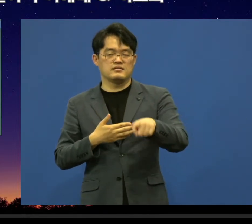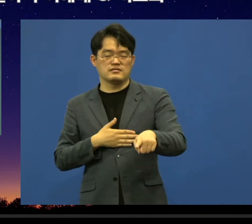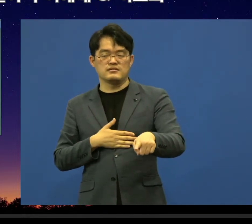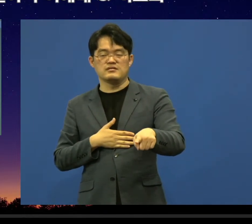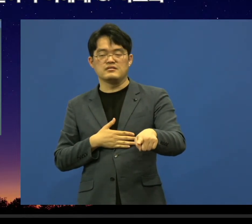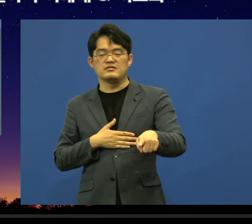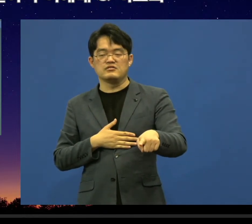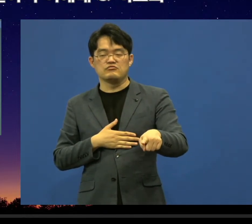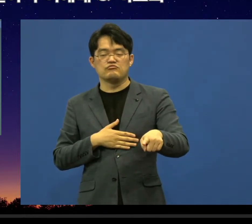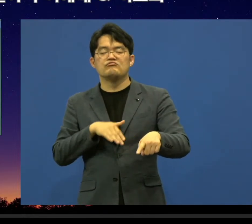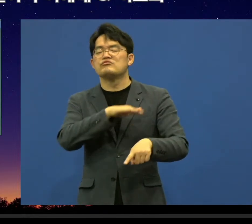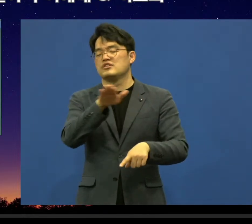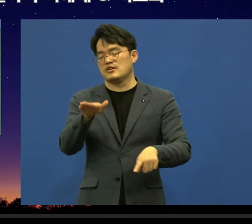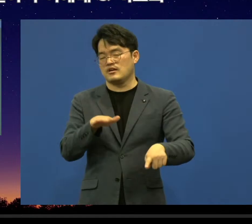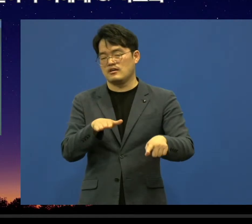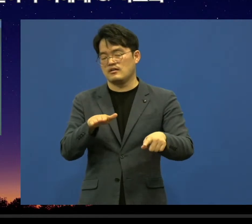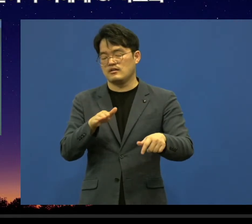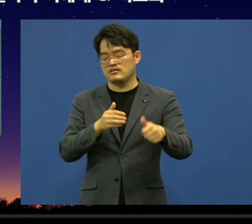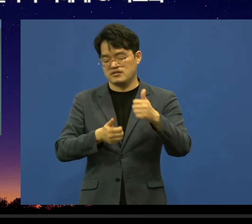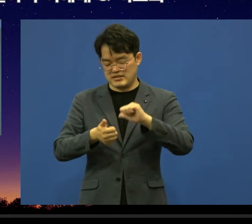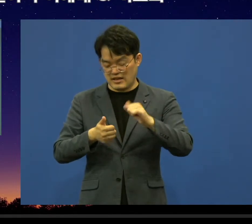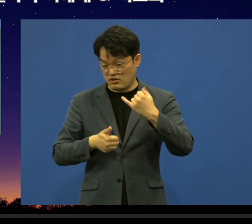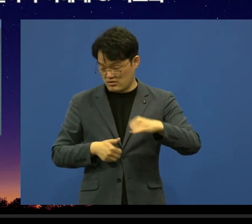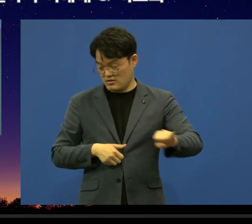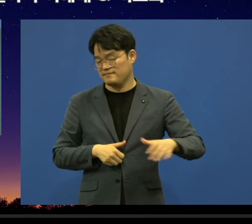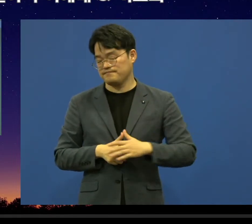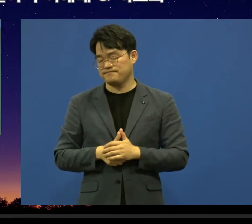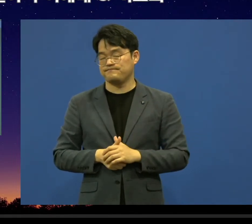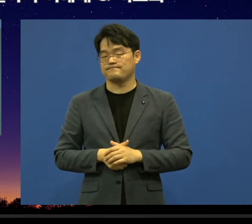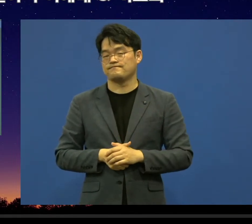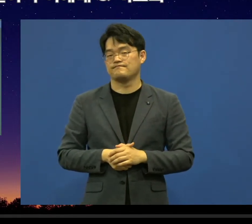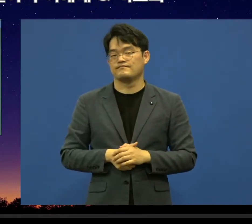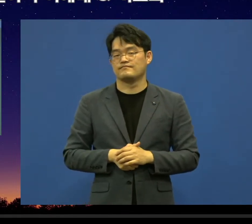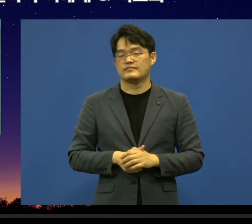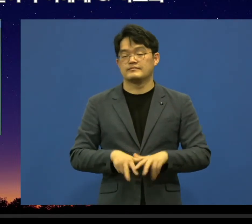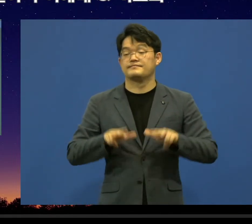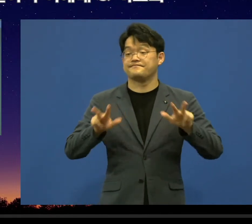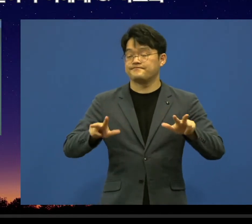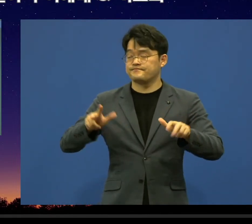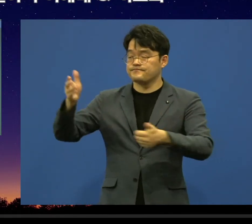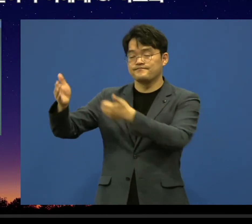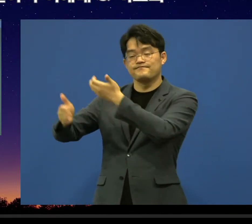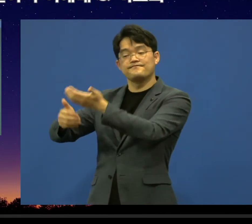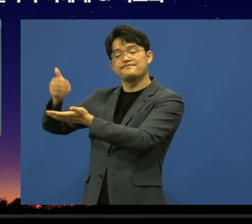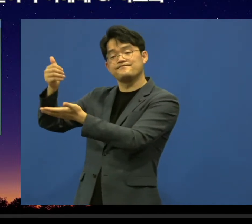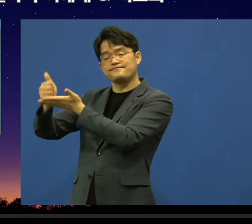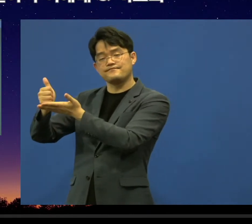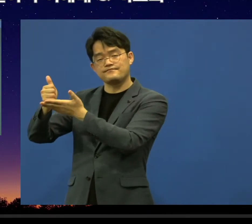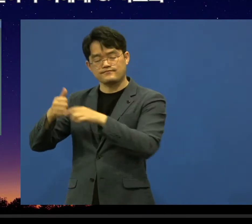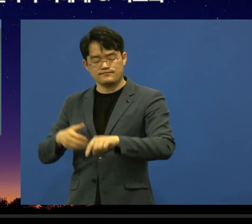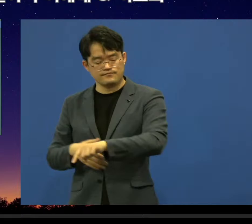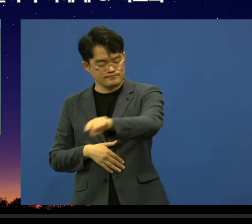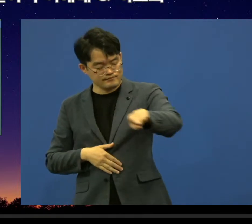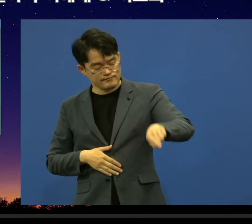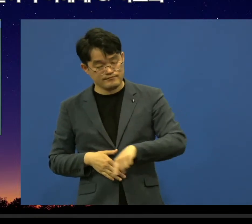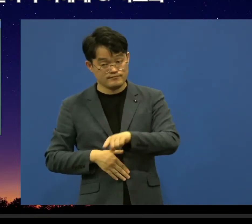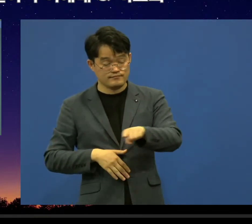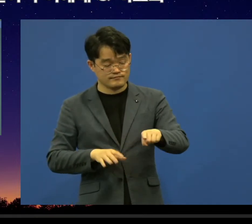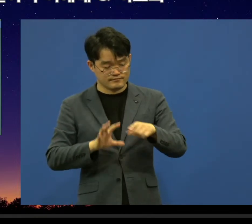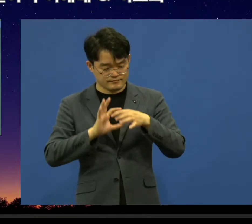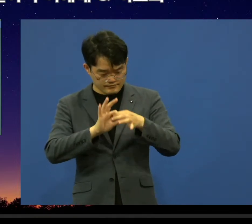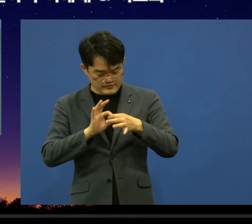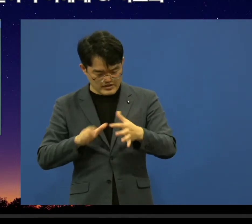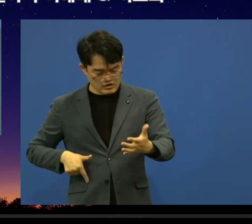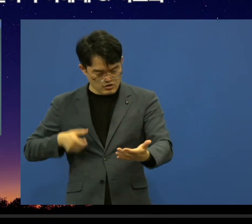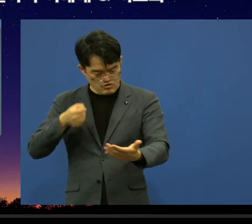하나님의 나라의 잠재력을 가진 대기주자들입니다. 지금은 하나님은 그들 안에서 용서의 심장을 지금